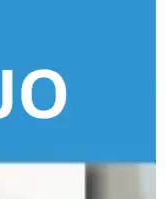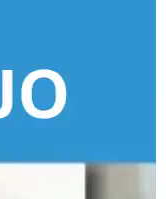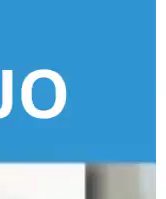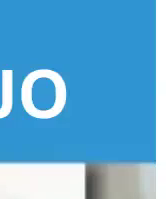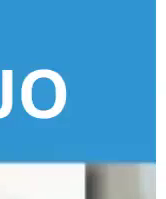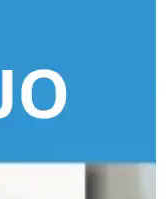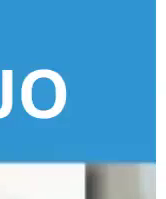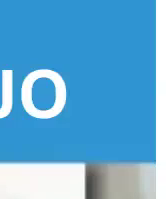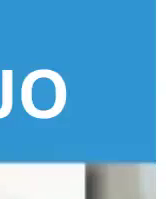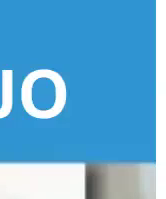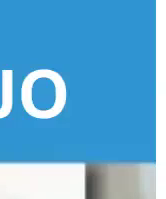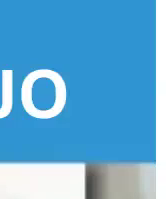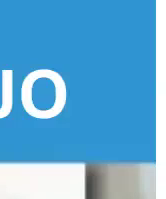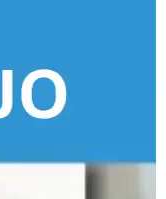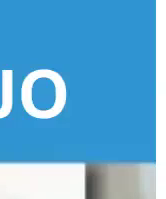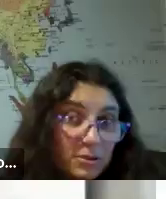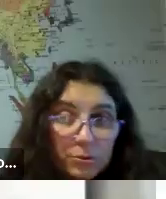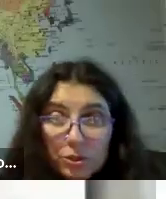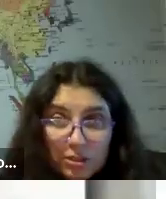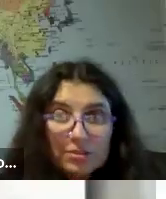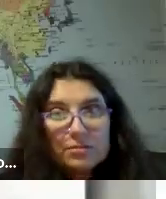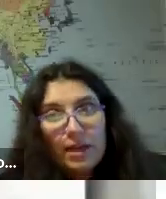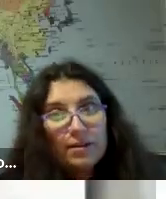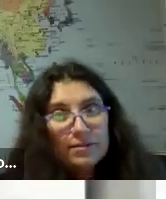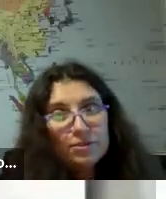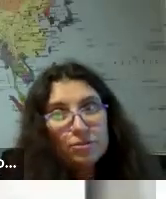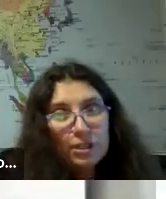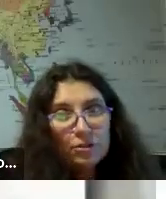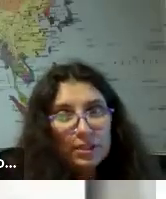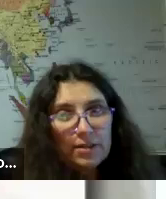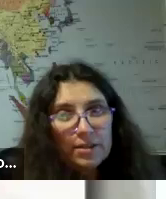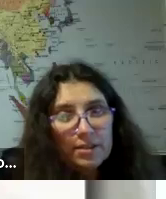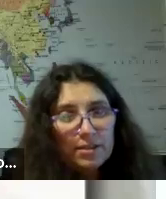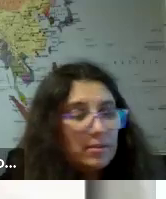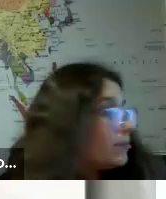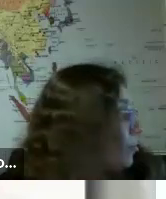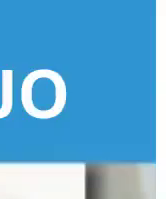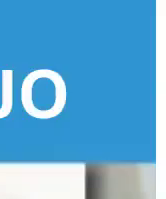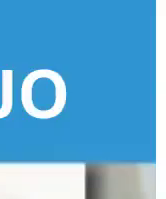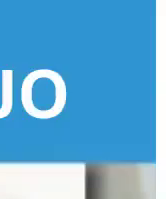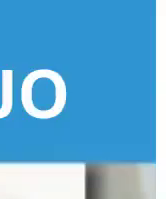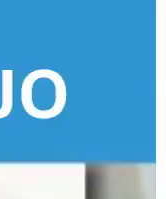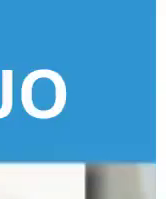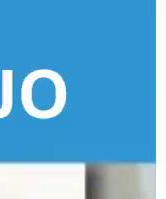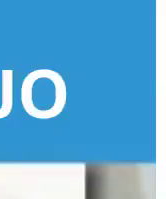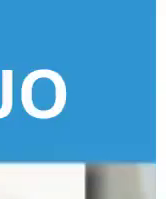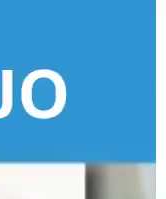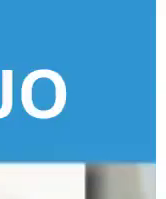como más, o Está sea, mal no, la distribución claro, para la dentro del distribución. closet, Exacto. porque